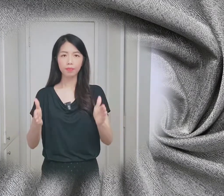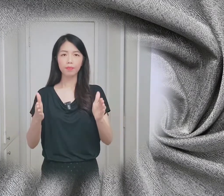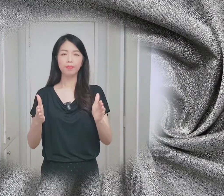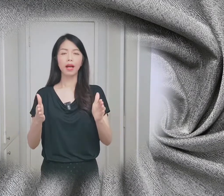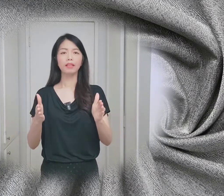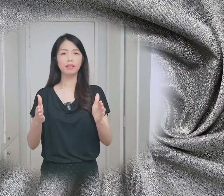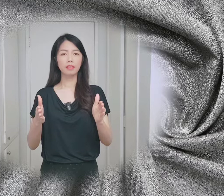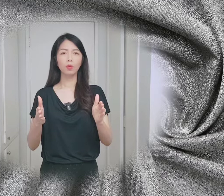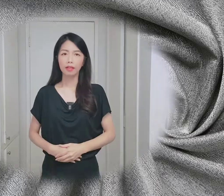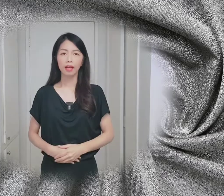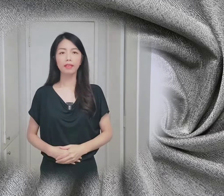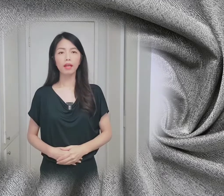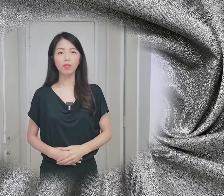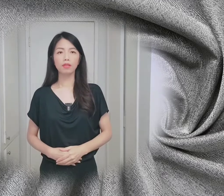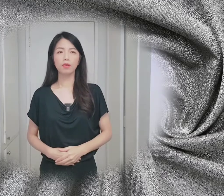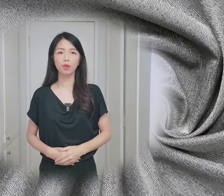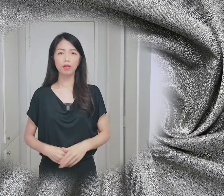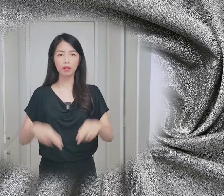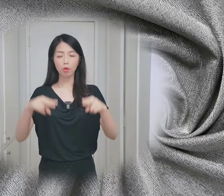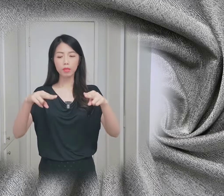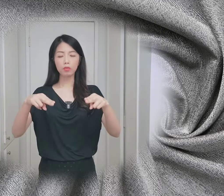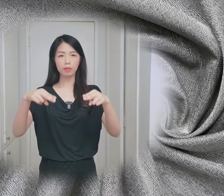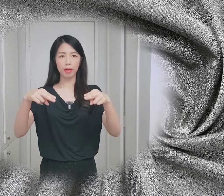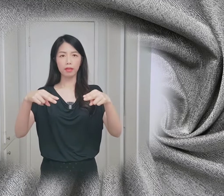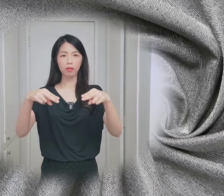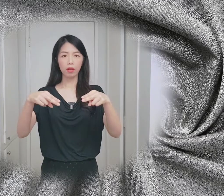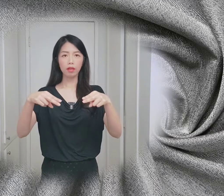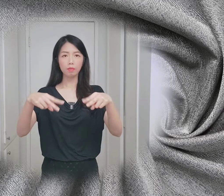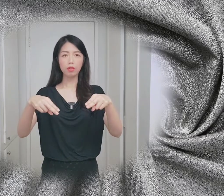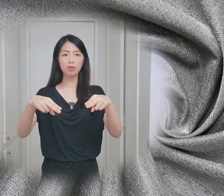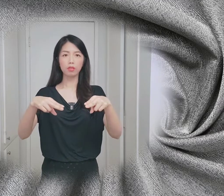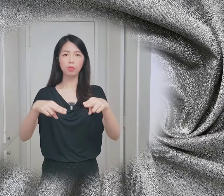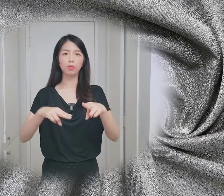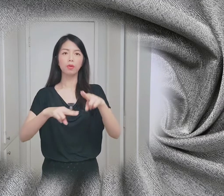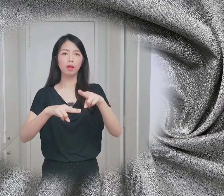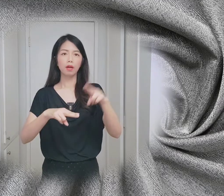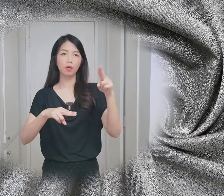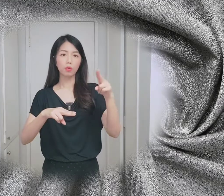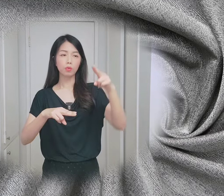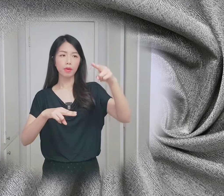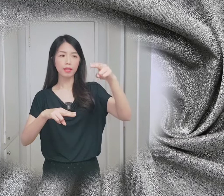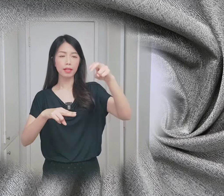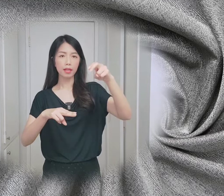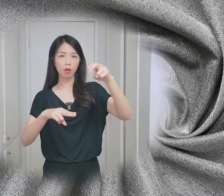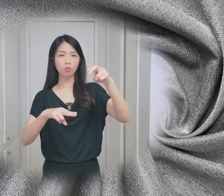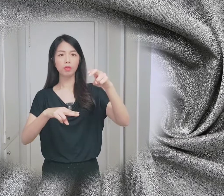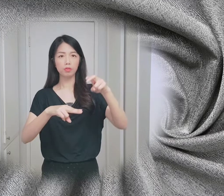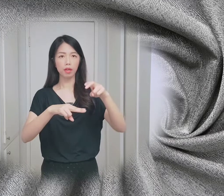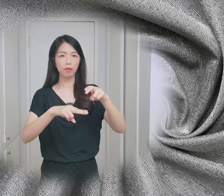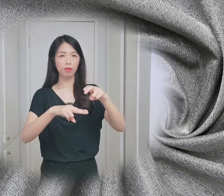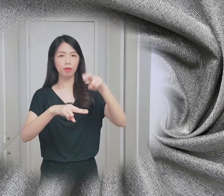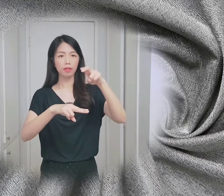식탁에 앉으시도록. 앉다라고 하는 뜻의 수어는 검지중지만 이렇게 붙여주시고 오른손만 살짝 이렇게